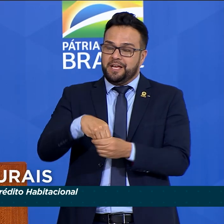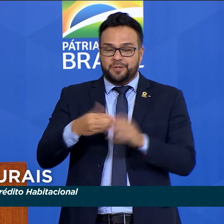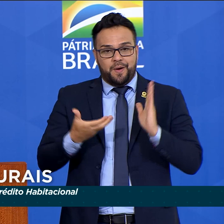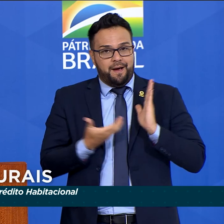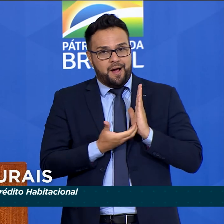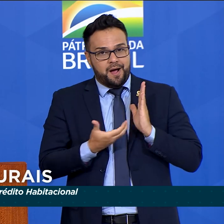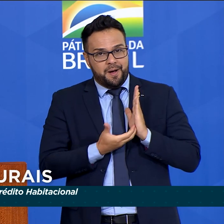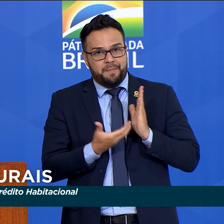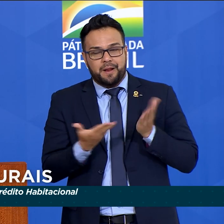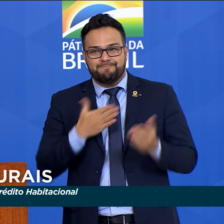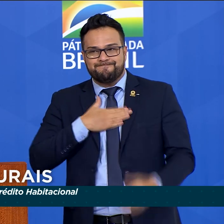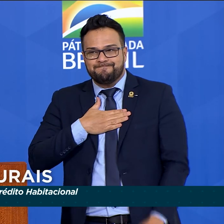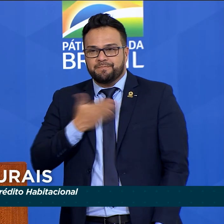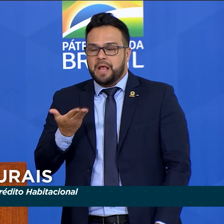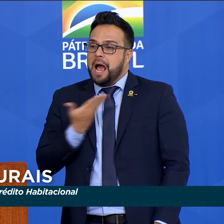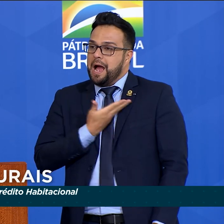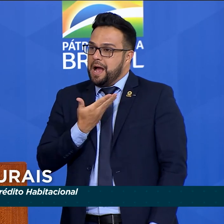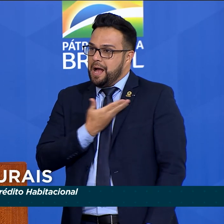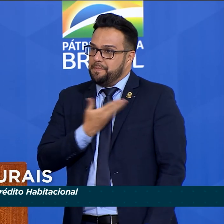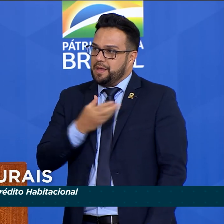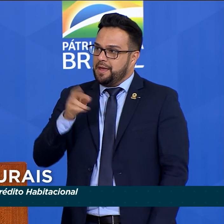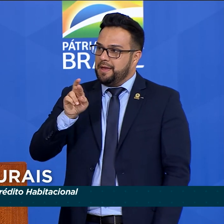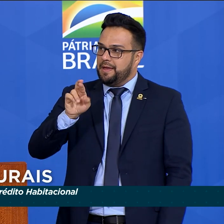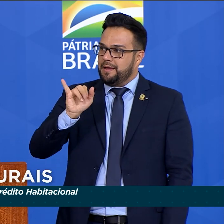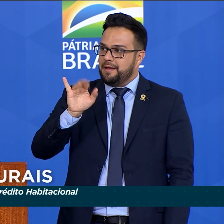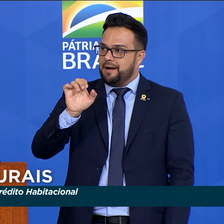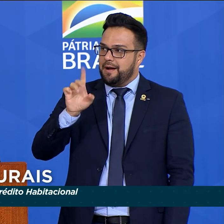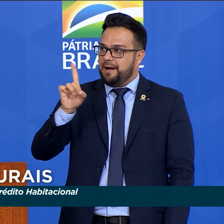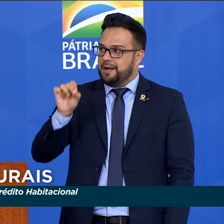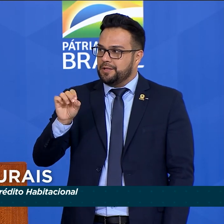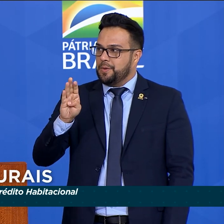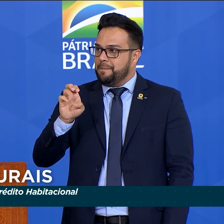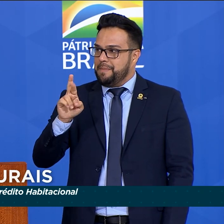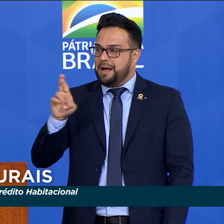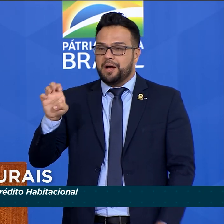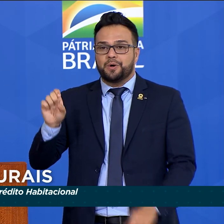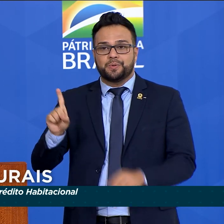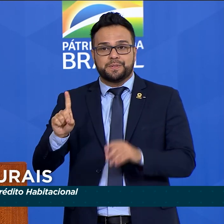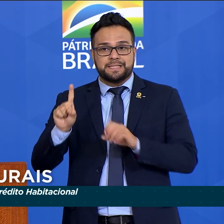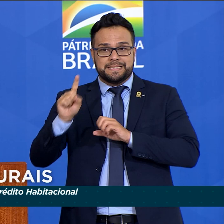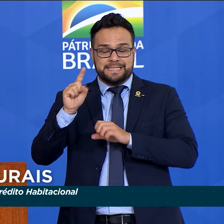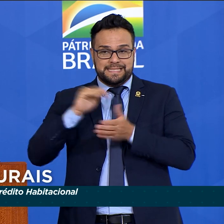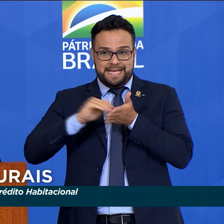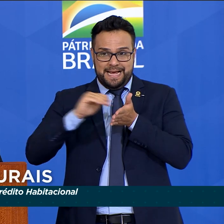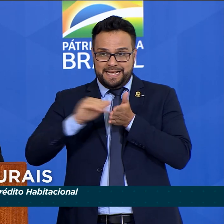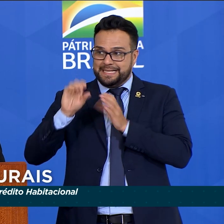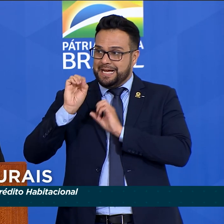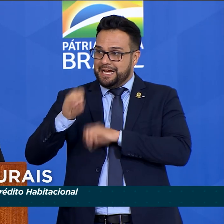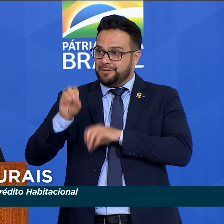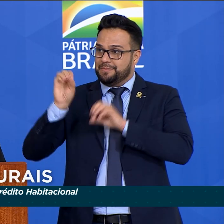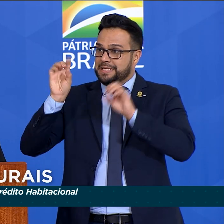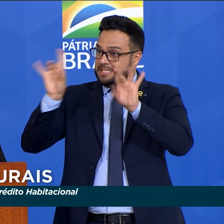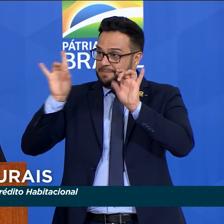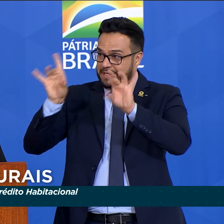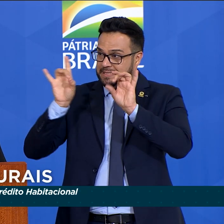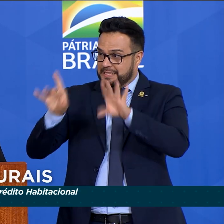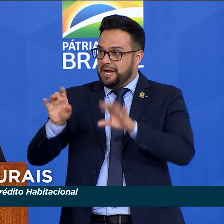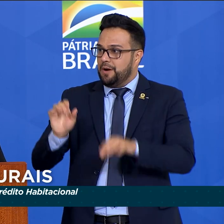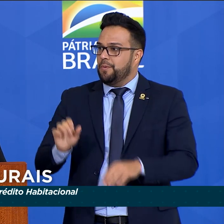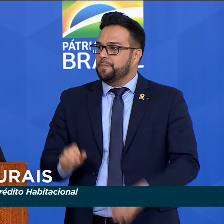meu querido colega e amigo Ricardo Barros, secretário especial Naban Garcia, meu